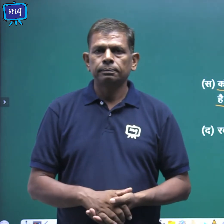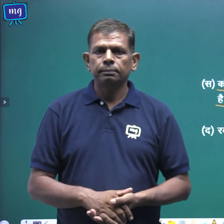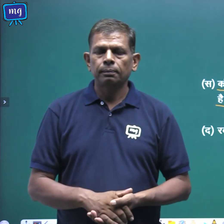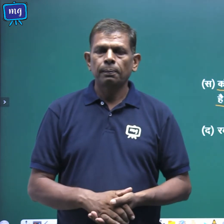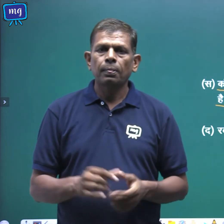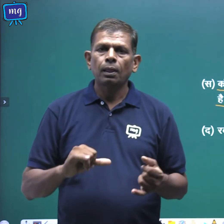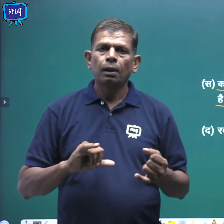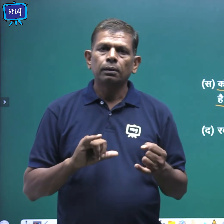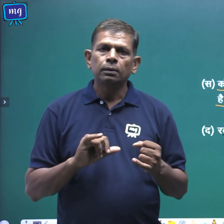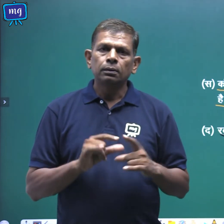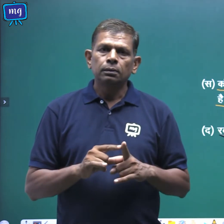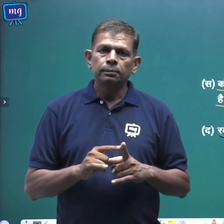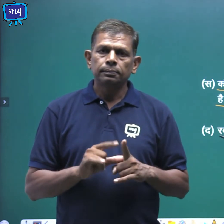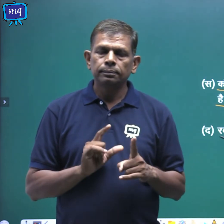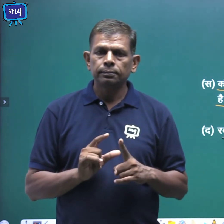द,